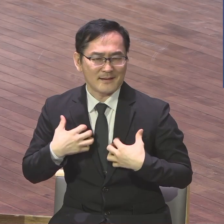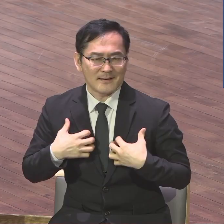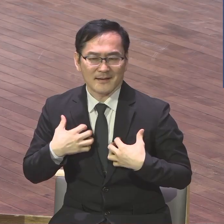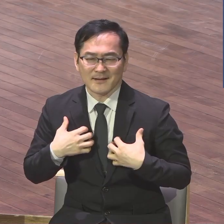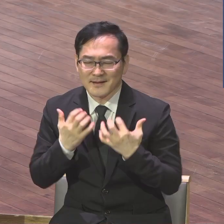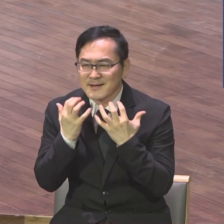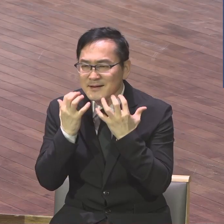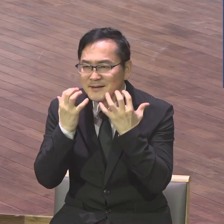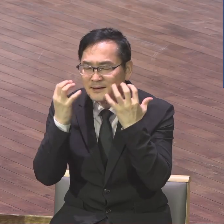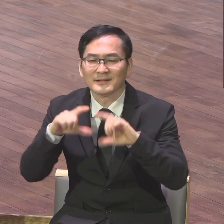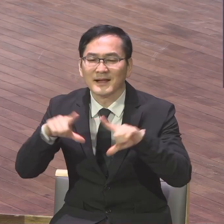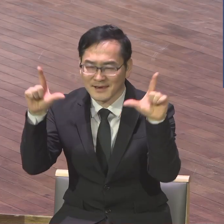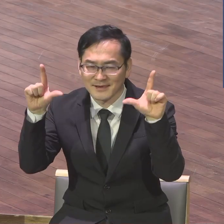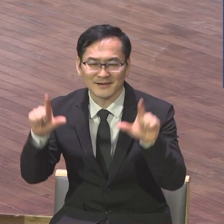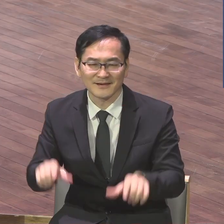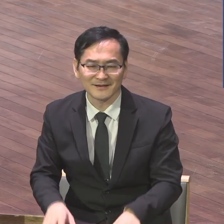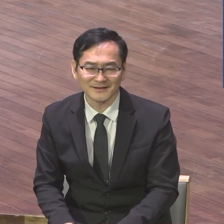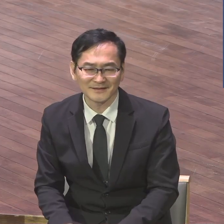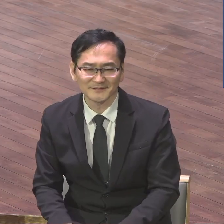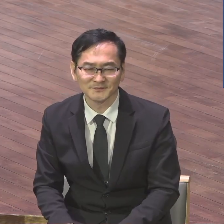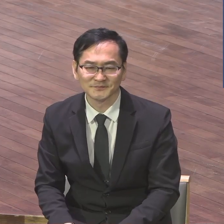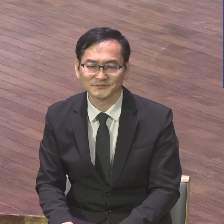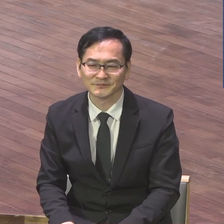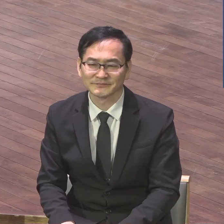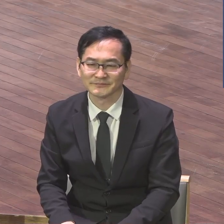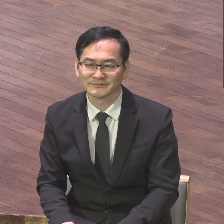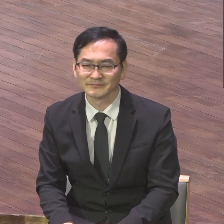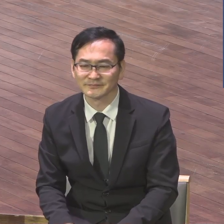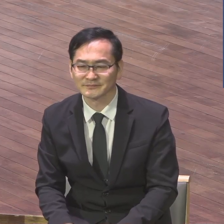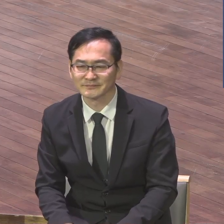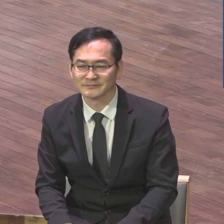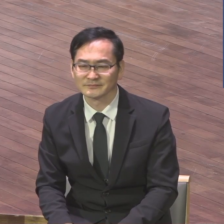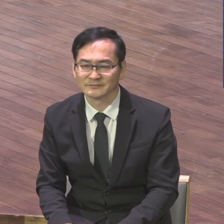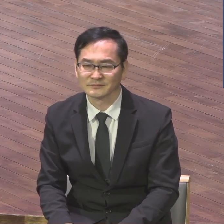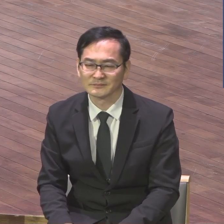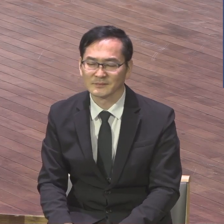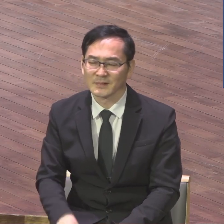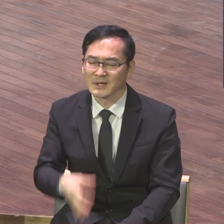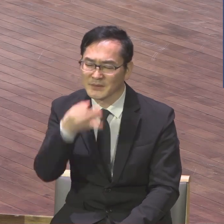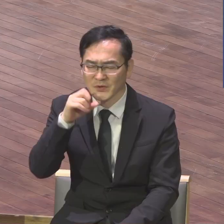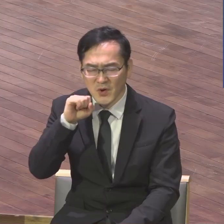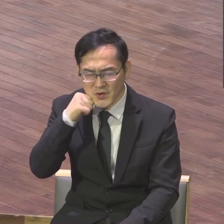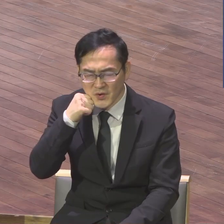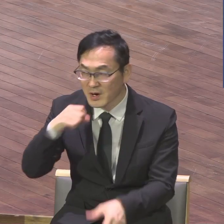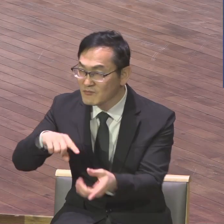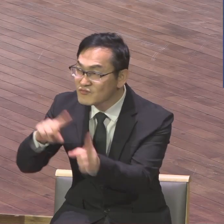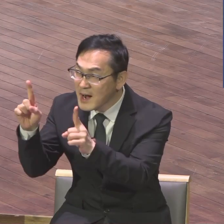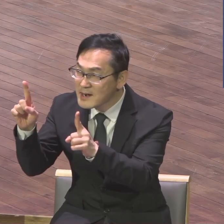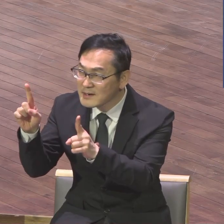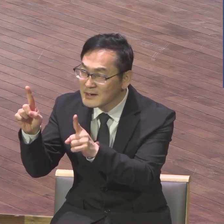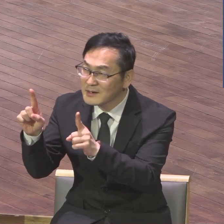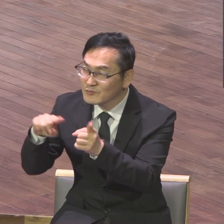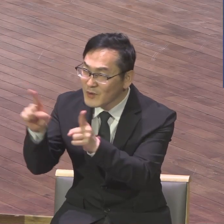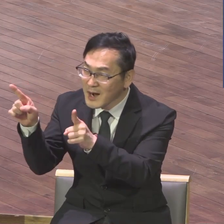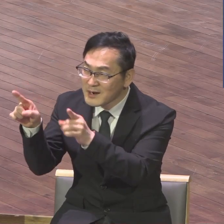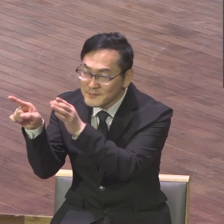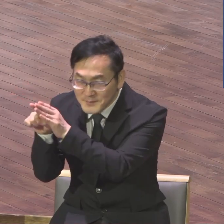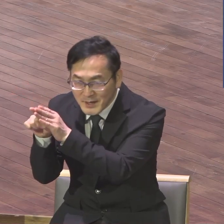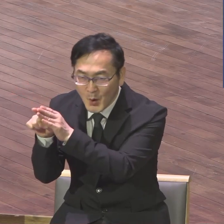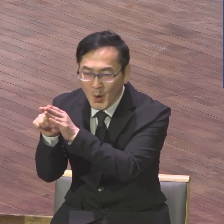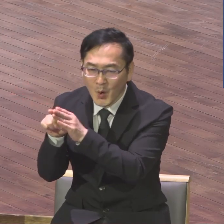감동받고 매일매일 하루하루 모든 어려움과 아픔을 이겨낼 수 있는 유일한 비밀이